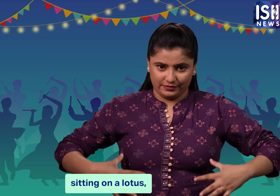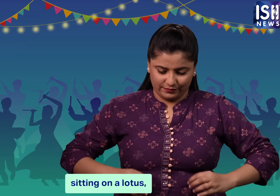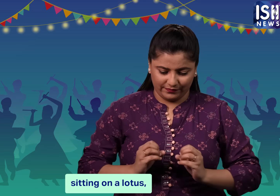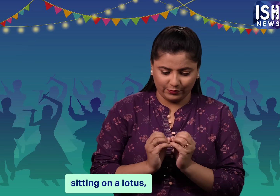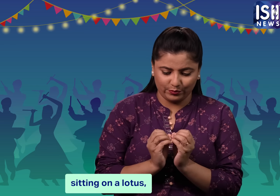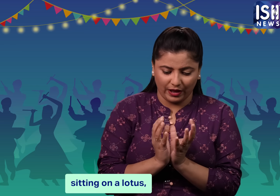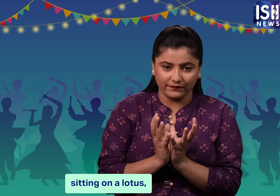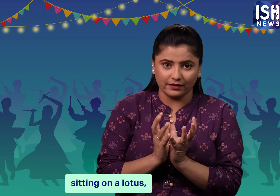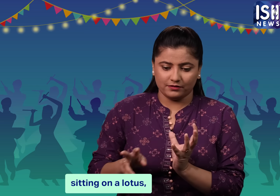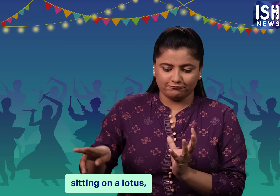है।